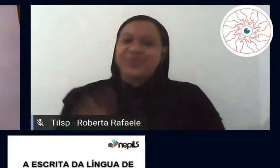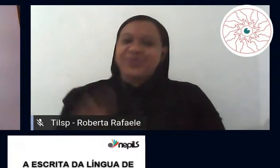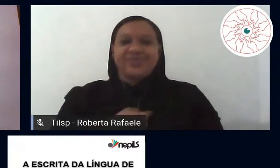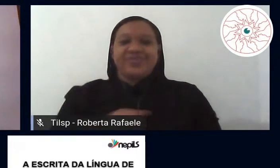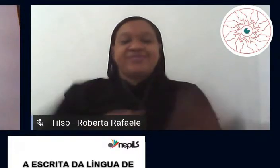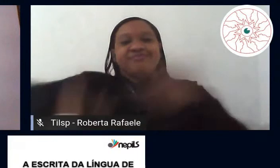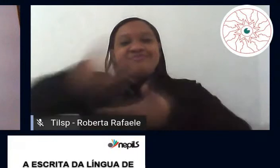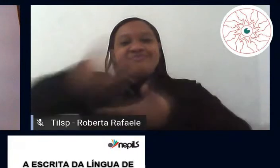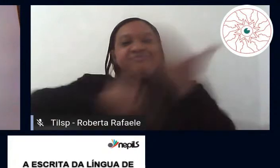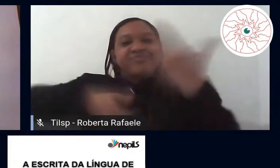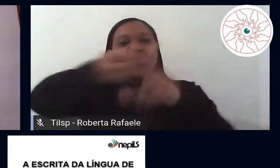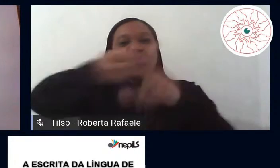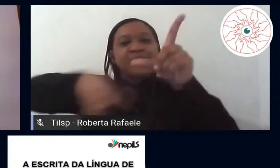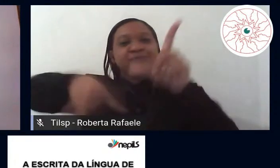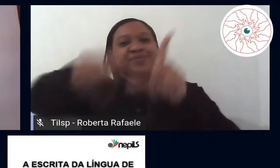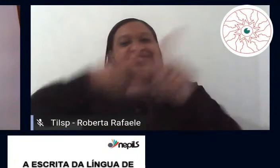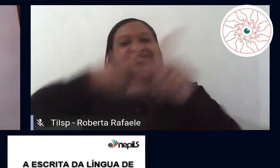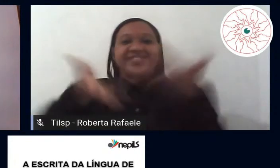slide.